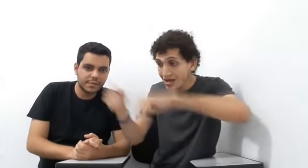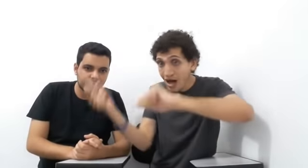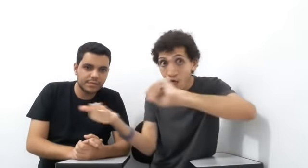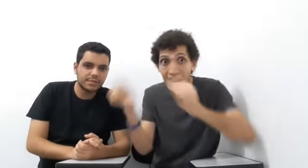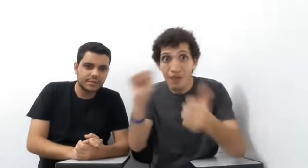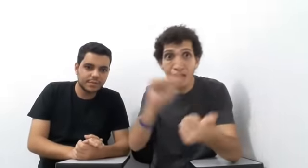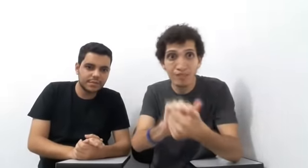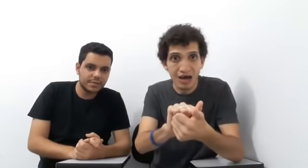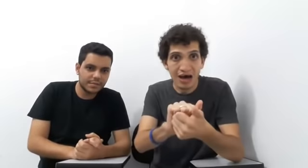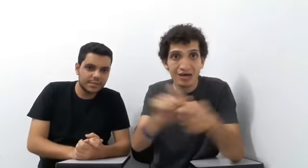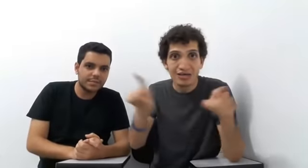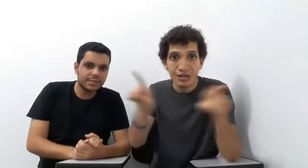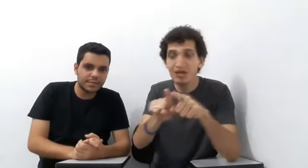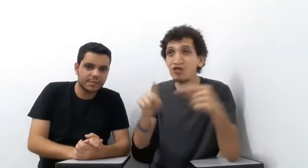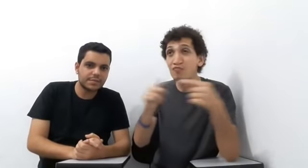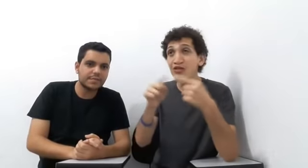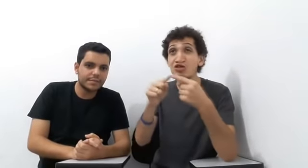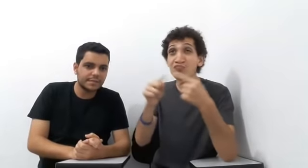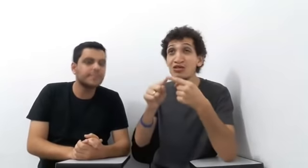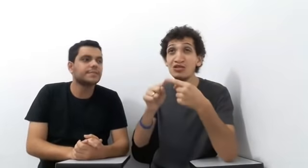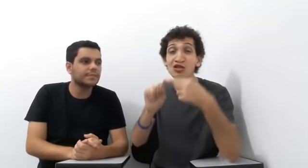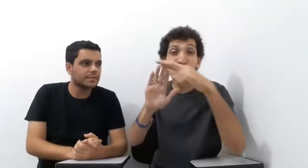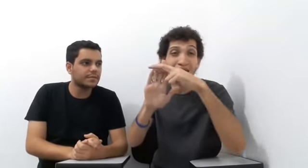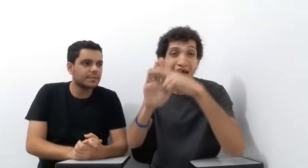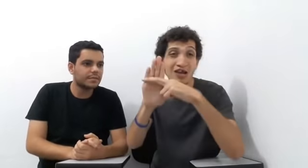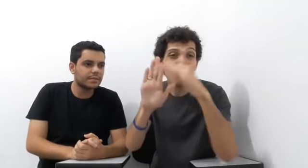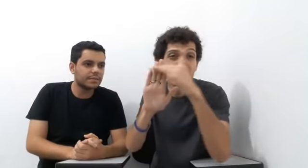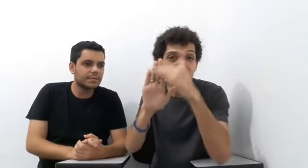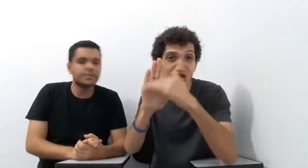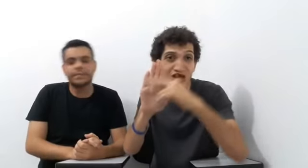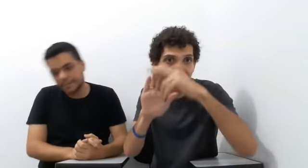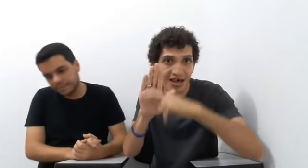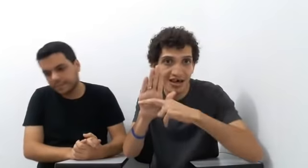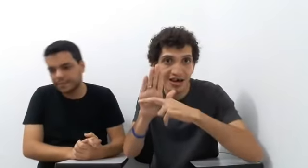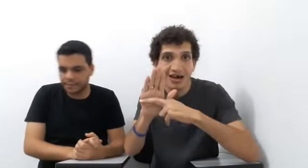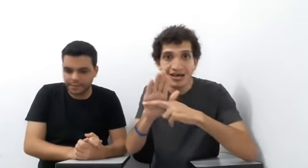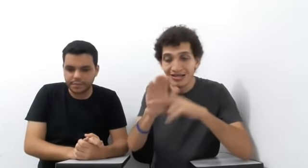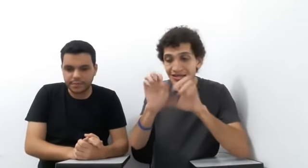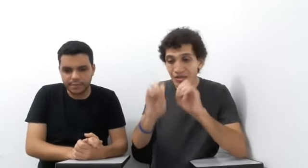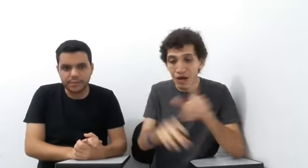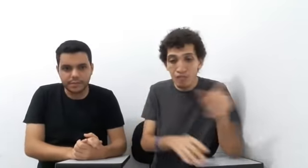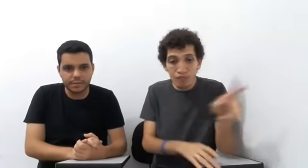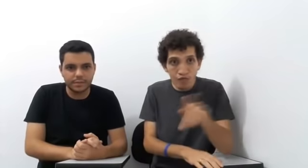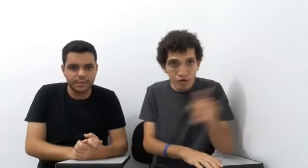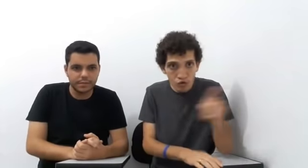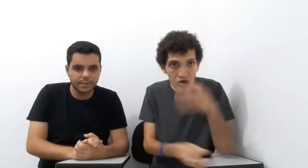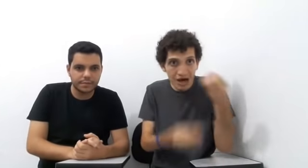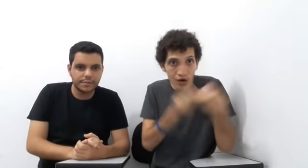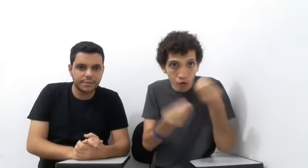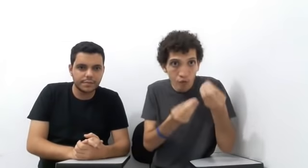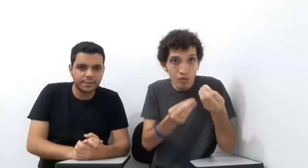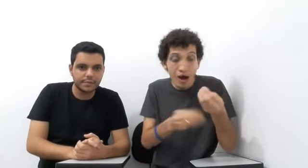material adaptado. E também fazer tipo uma regra, ensinando professores a como